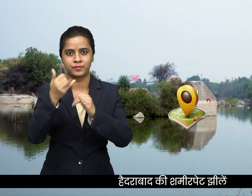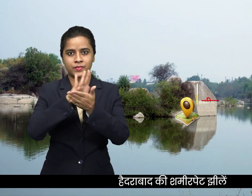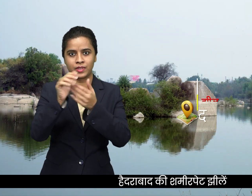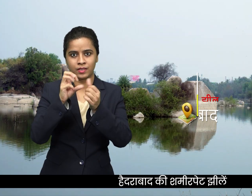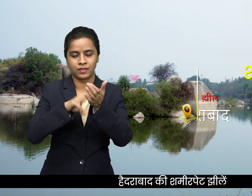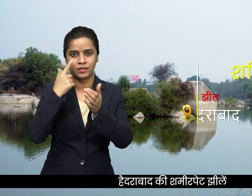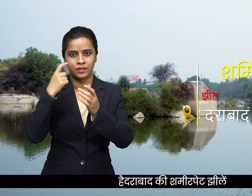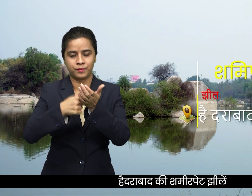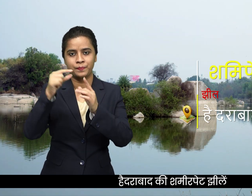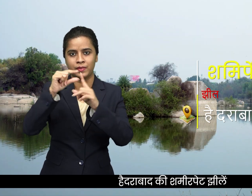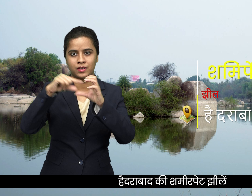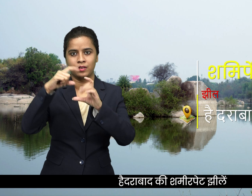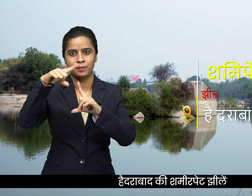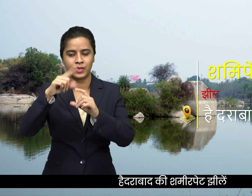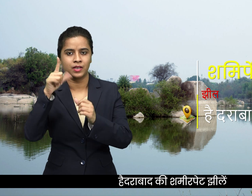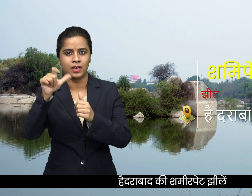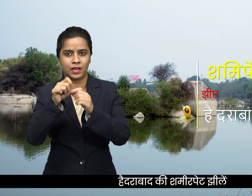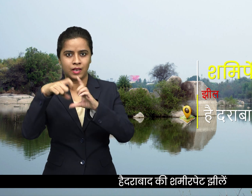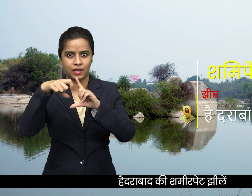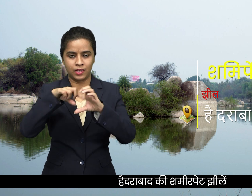हैदराबाद की शामीरपेट झीलें